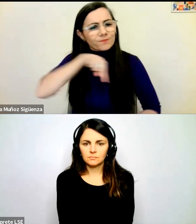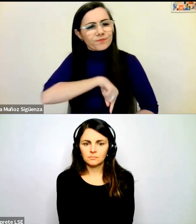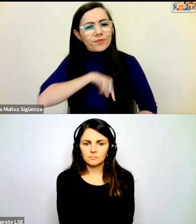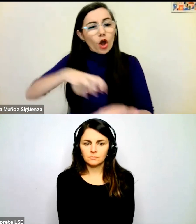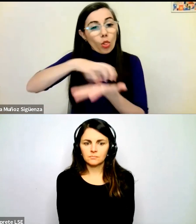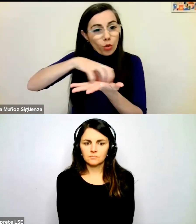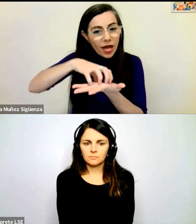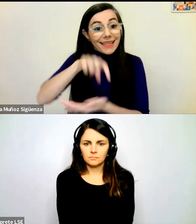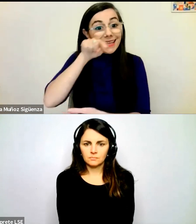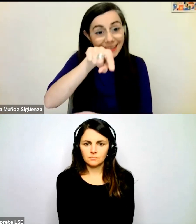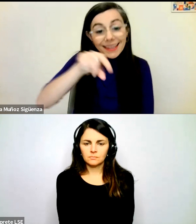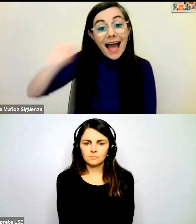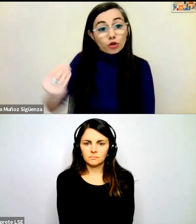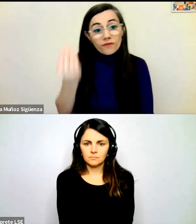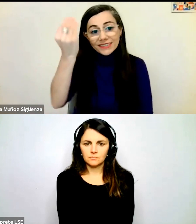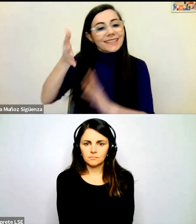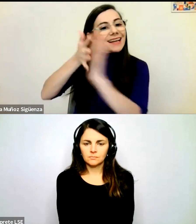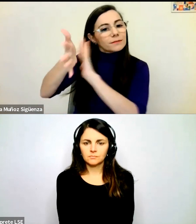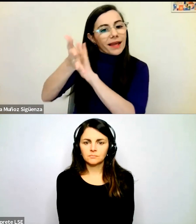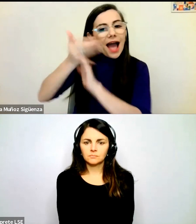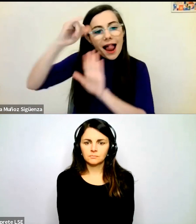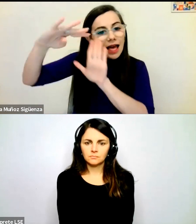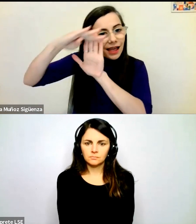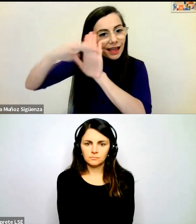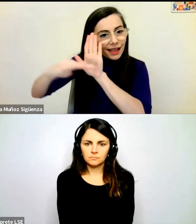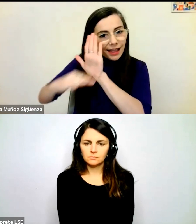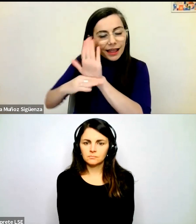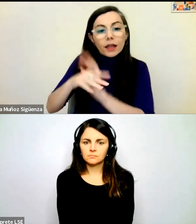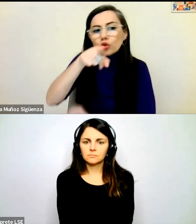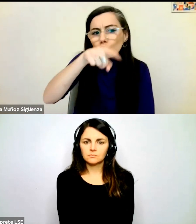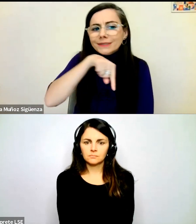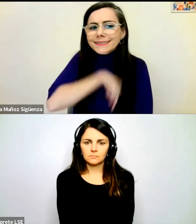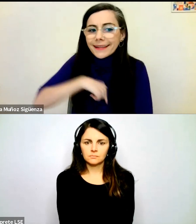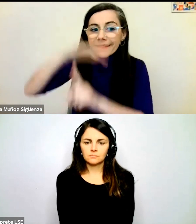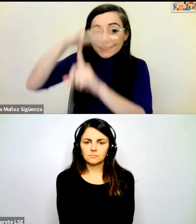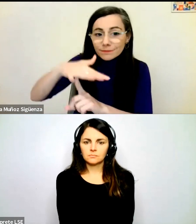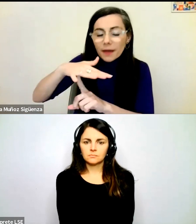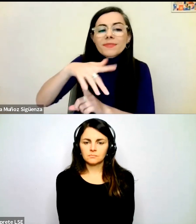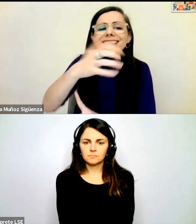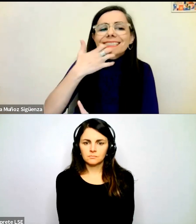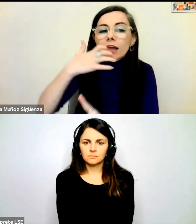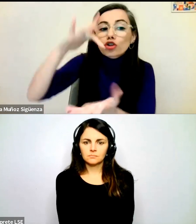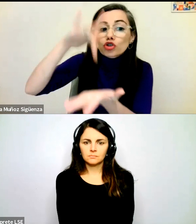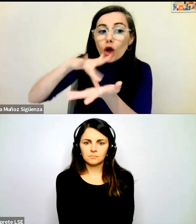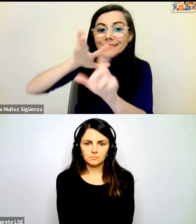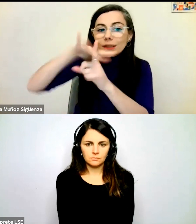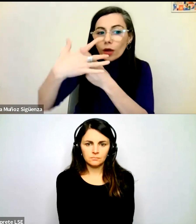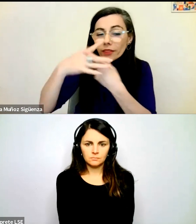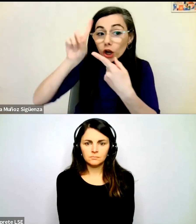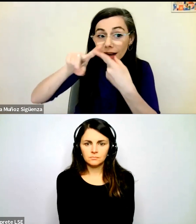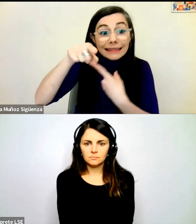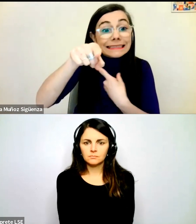que tenéis ese derecho, pero si contáis con cualquier duda, os pueden resolver esas dudas a través de la